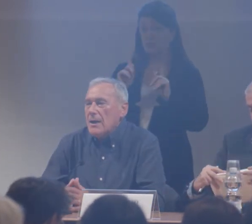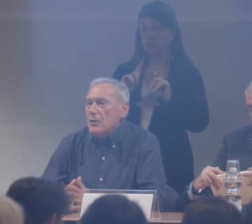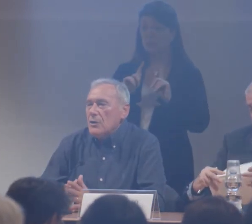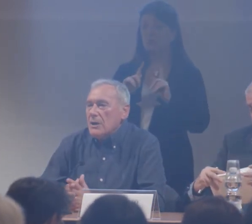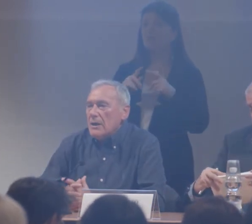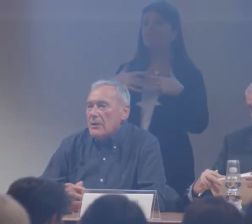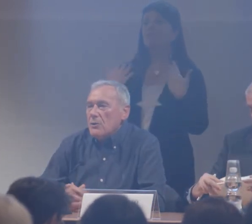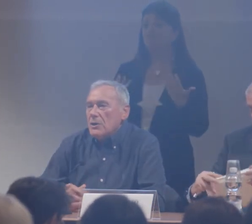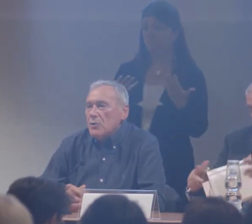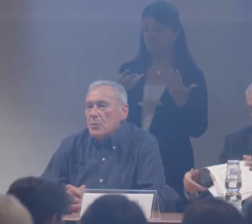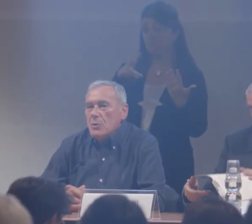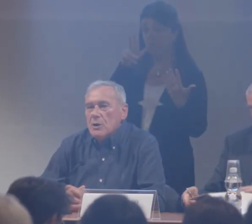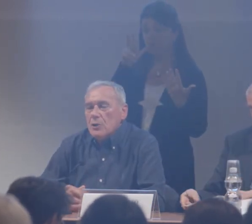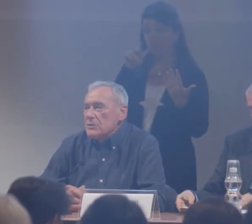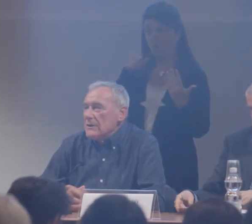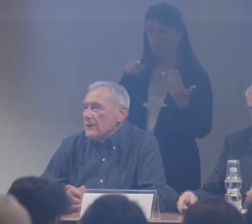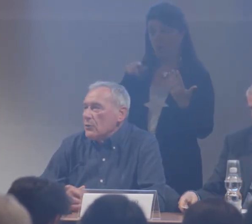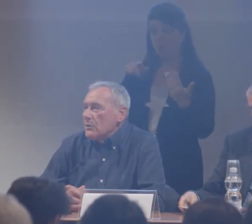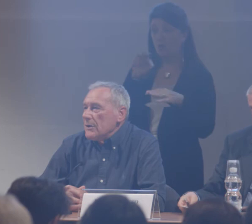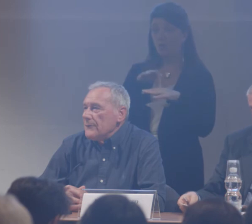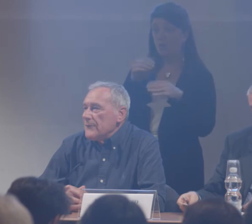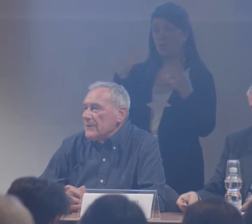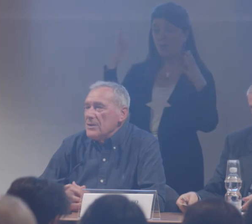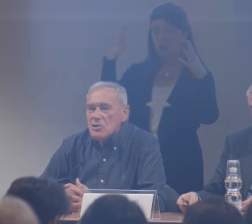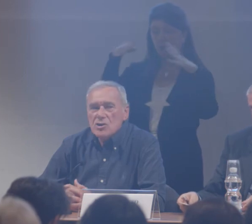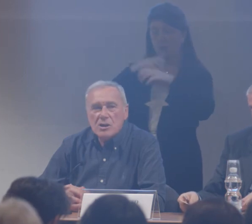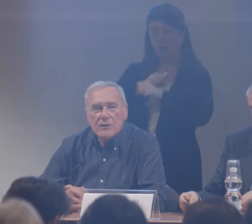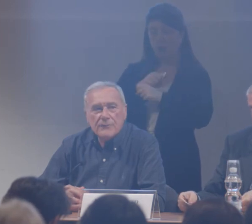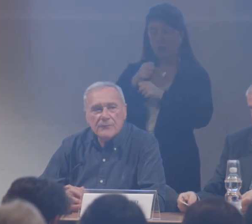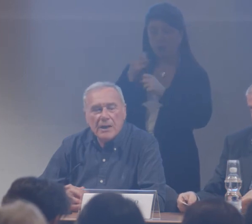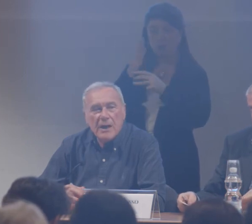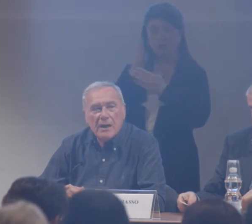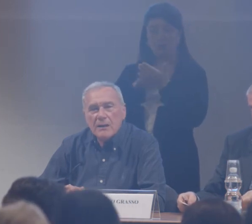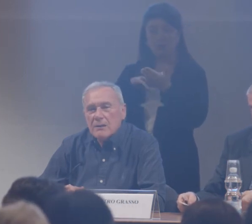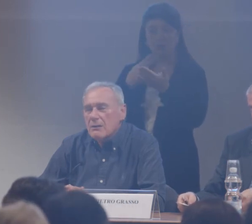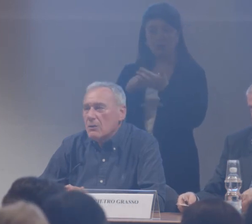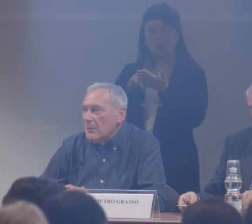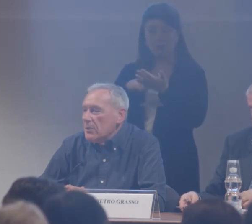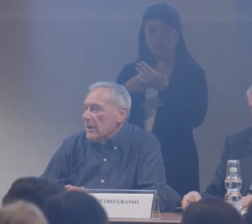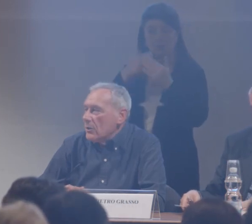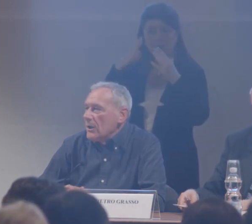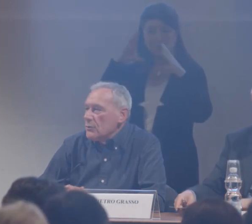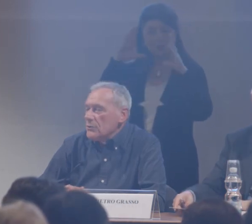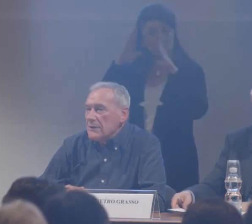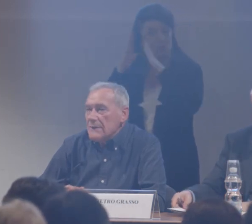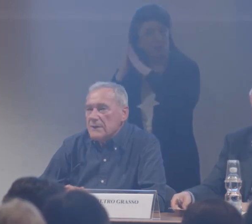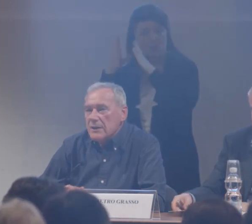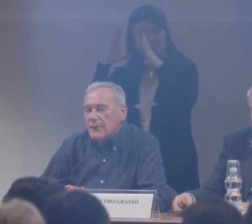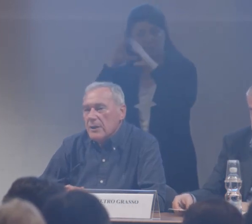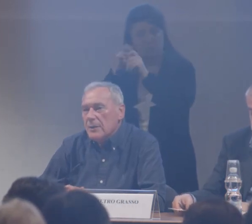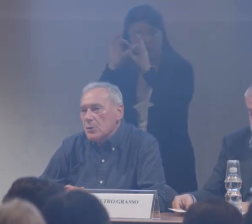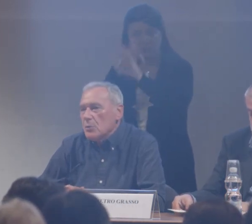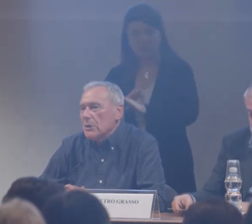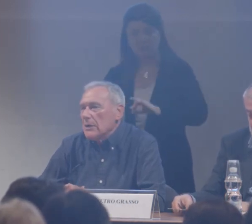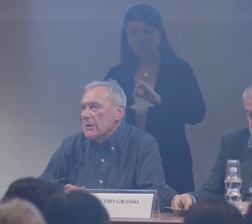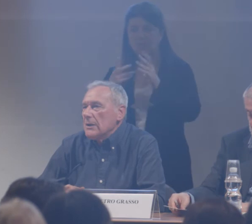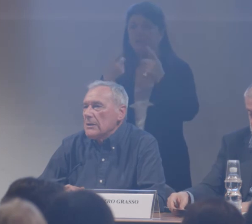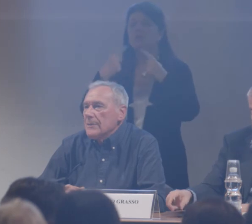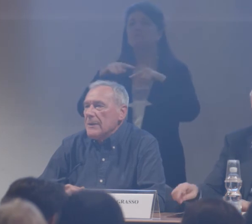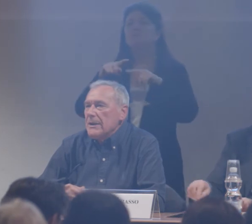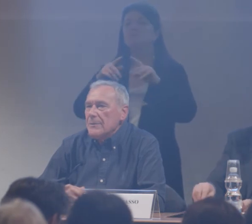E la donna, dopo una notte insonne, si decide a collaborare con la giustizia. Telefona alla